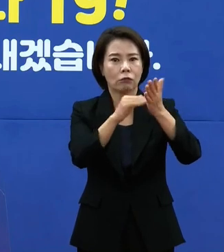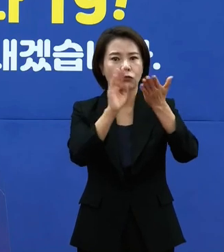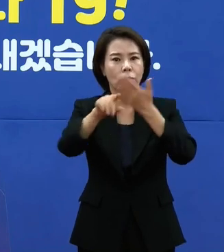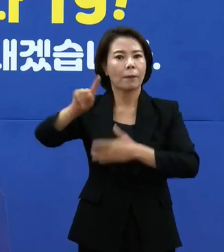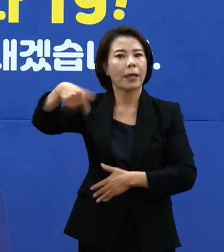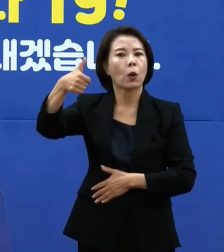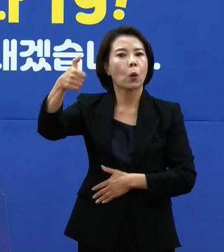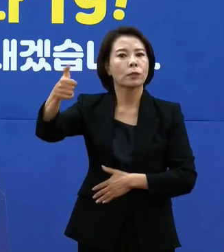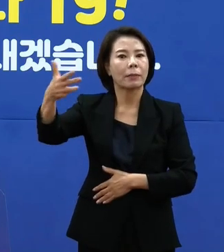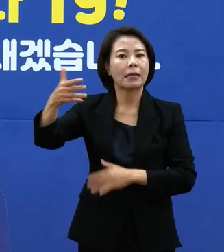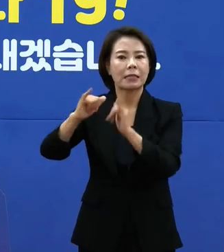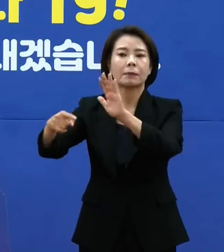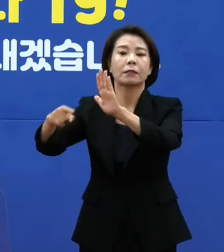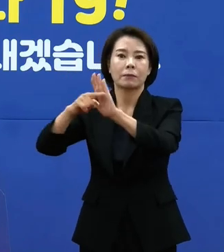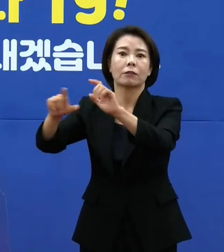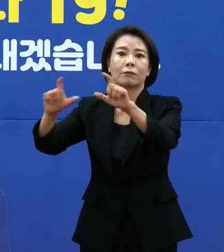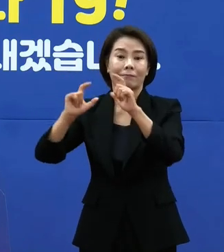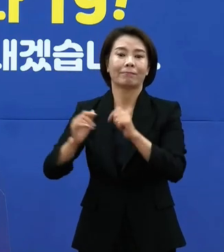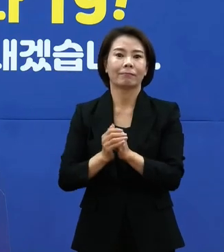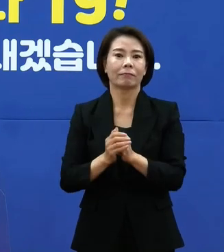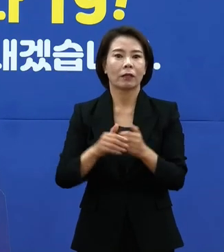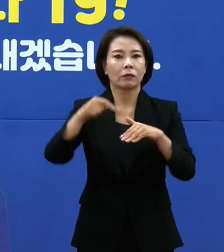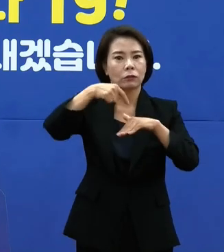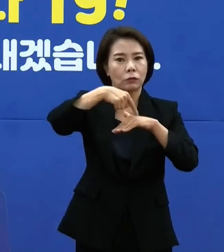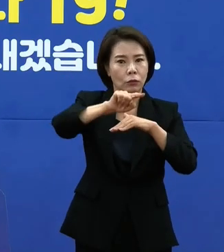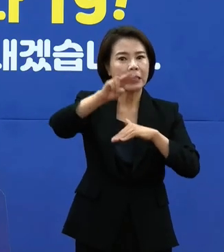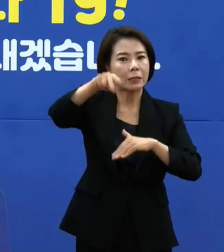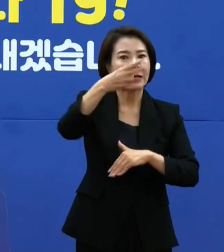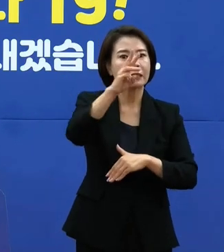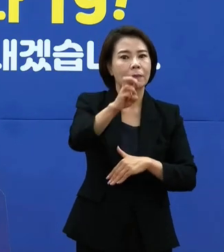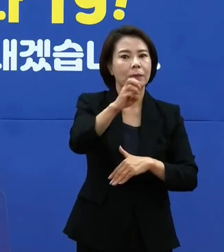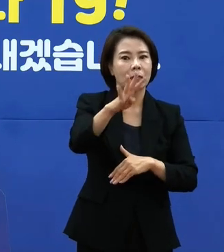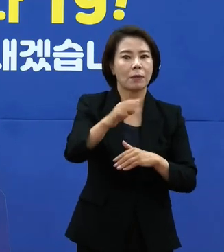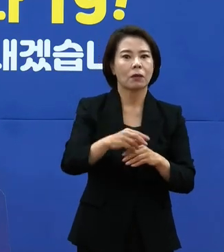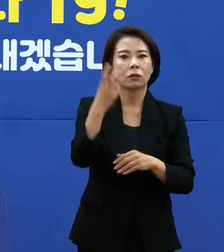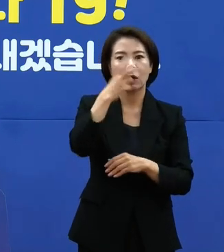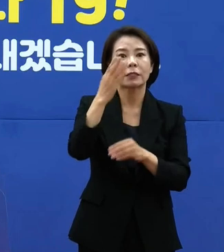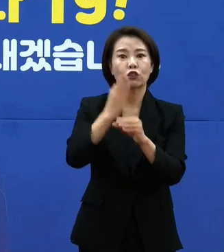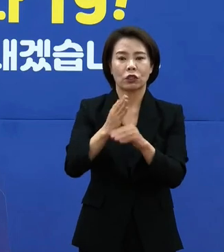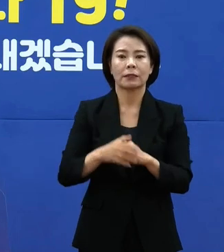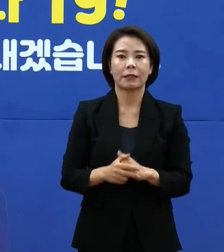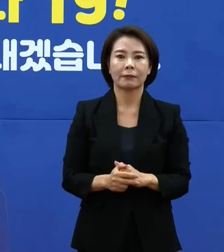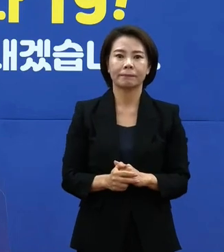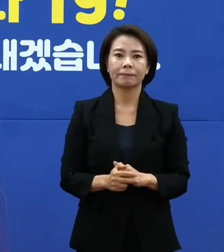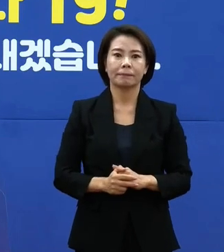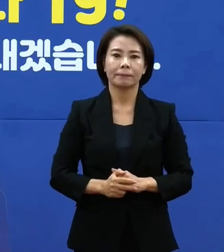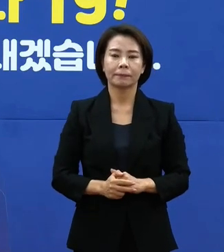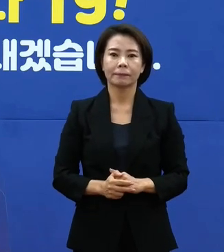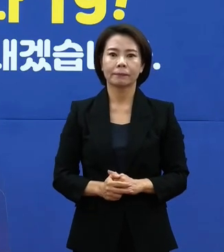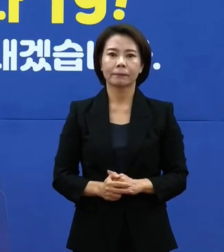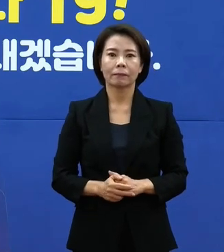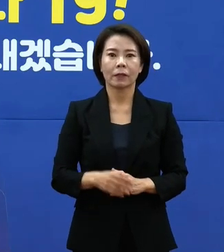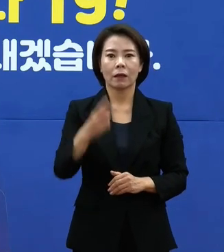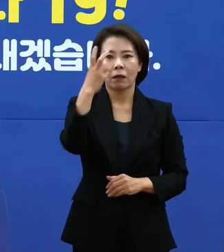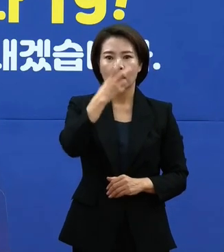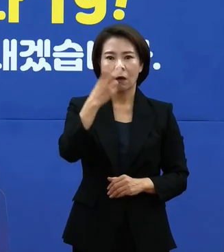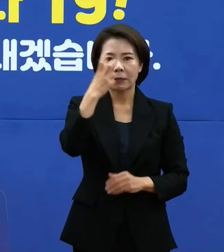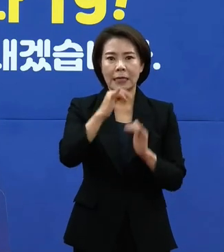158명은 음성으로 확인되었습니다. 이외 34명은 현재 검사가 진행 중입니다. 검사자